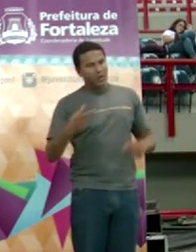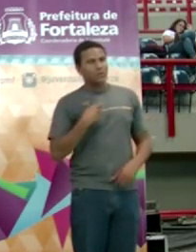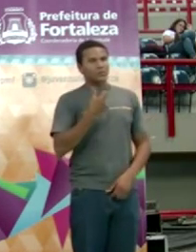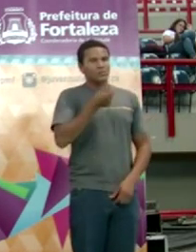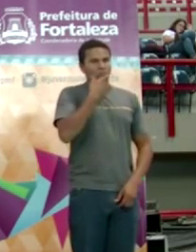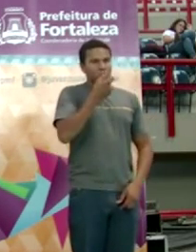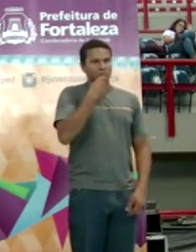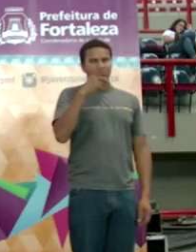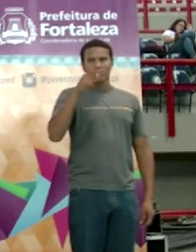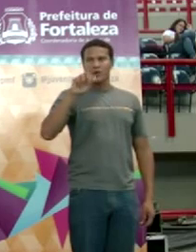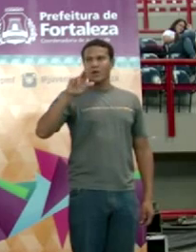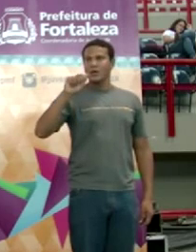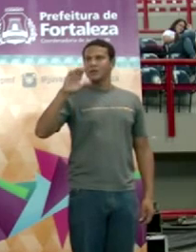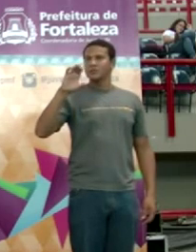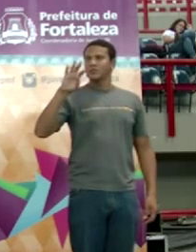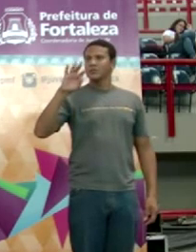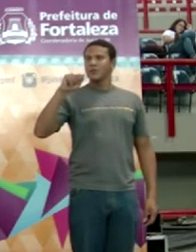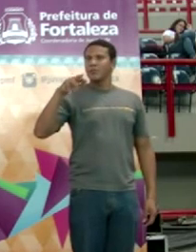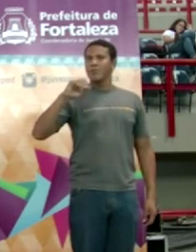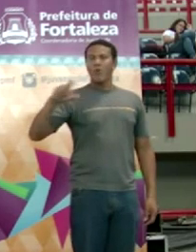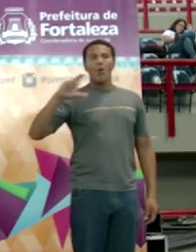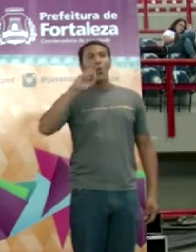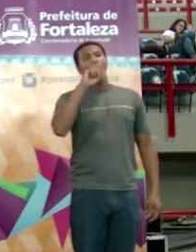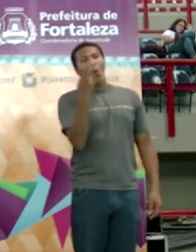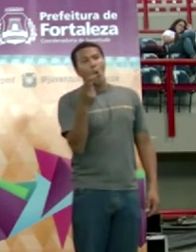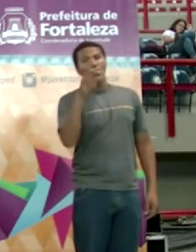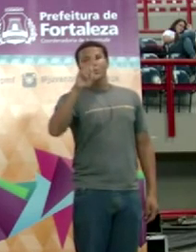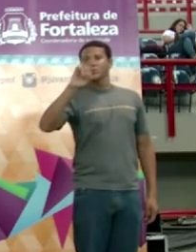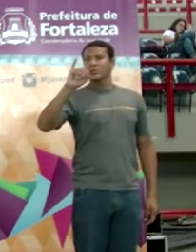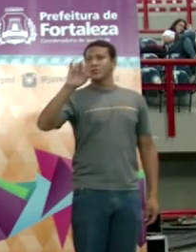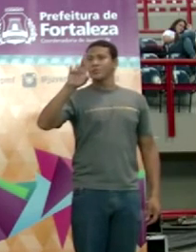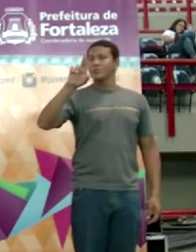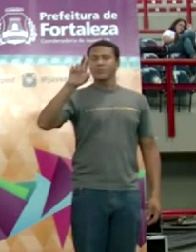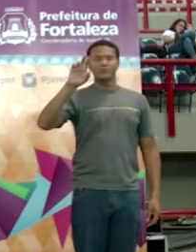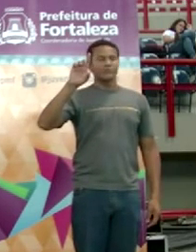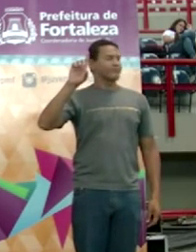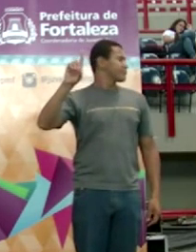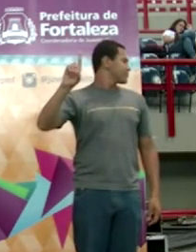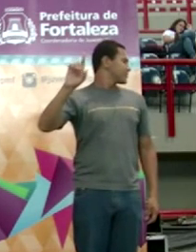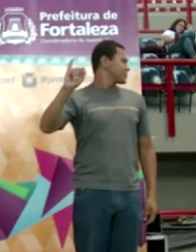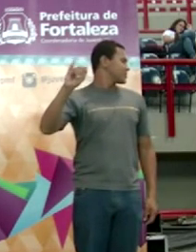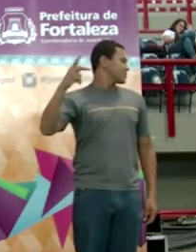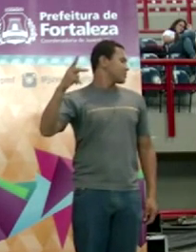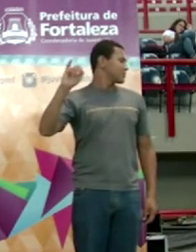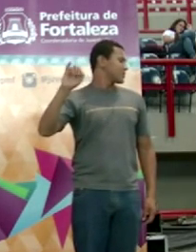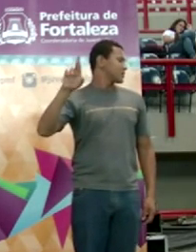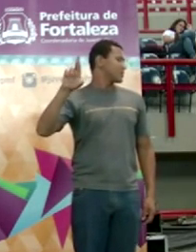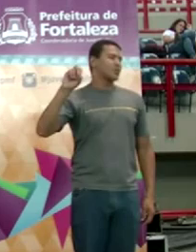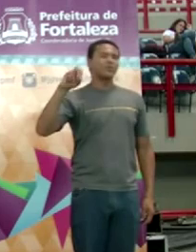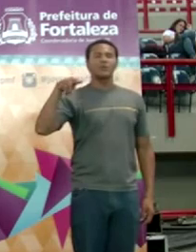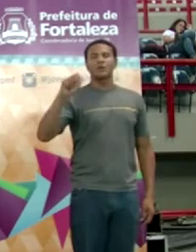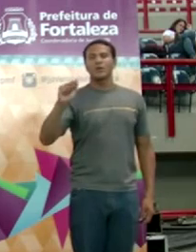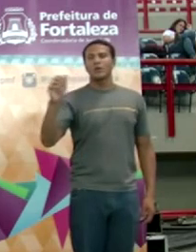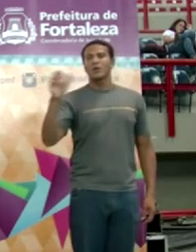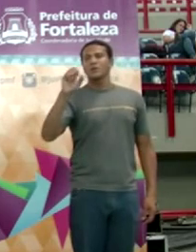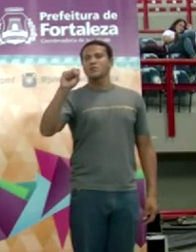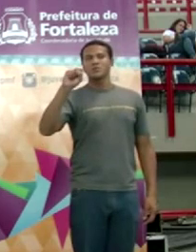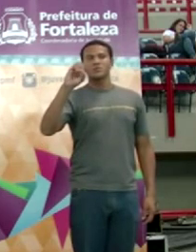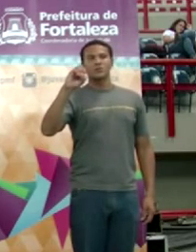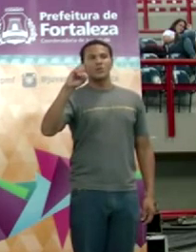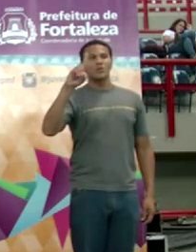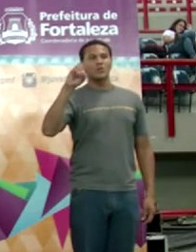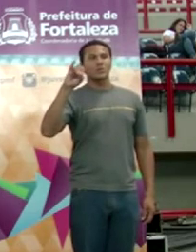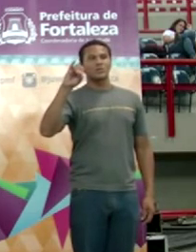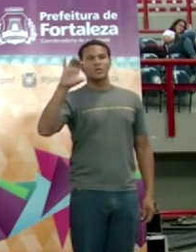Paracetamol ou dipirona sódica, tá? São os 2 medicamentos, as 2 substâncias que você pode tomar, vai diminuir